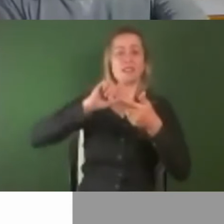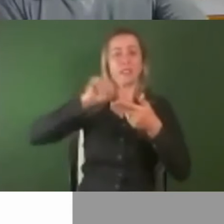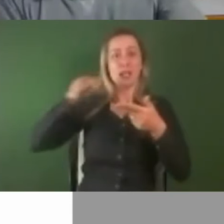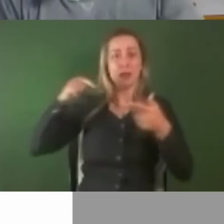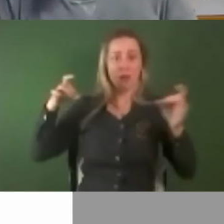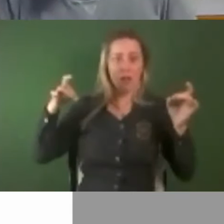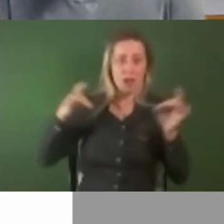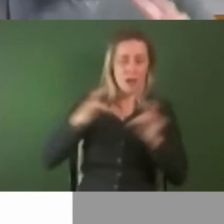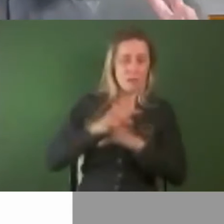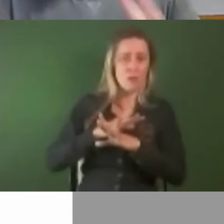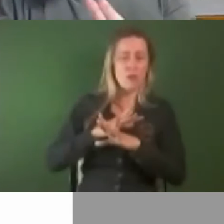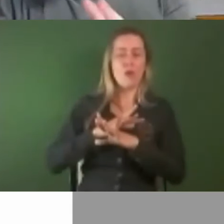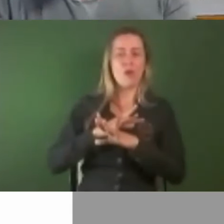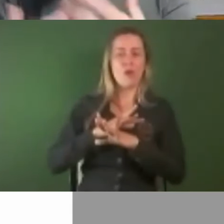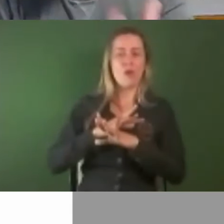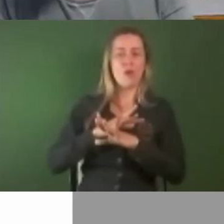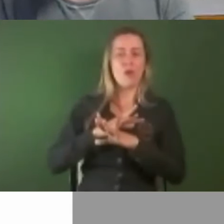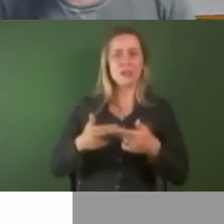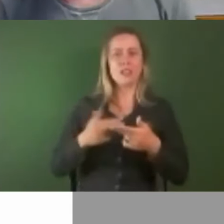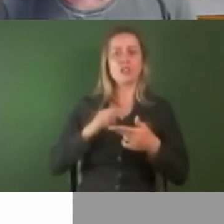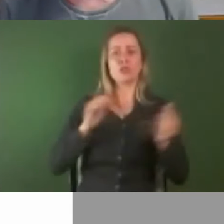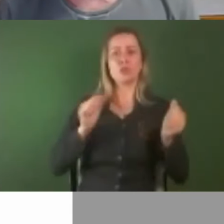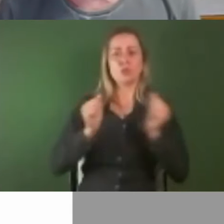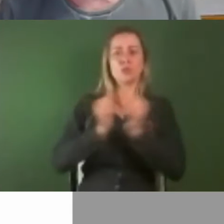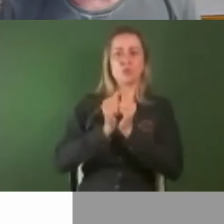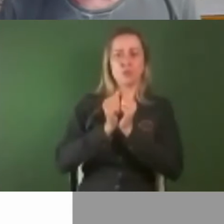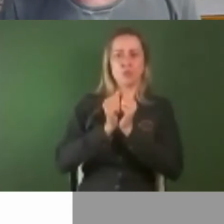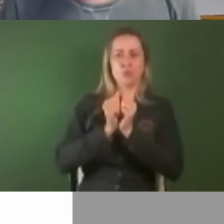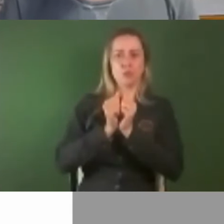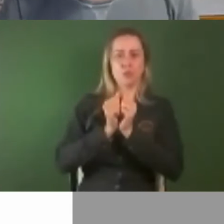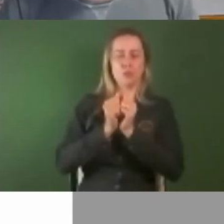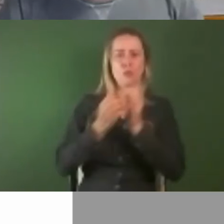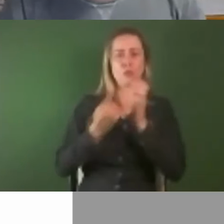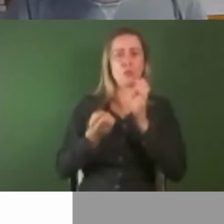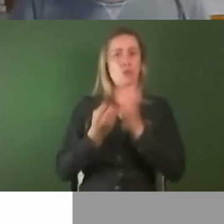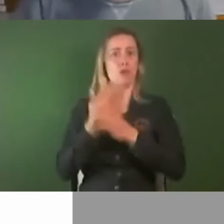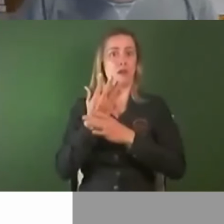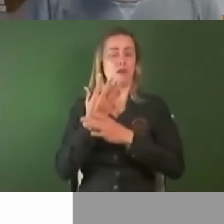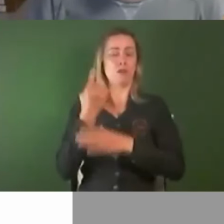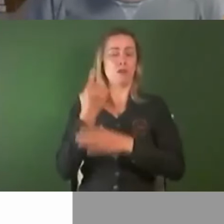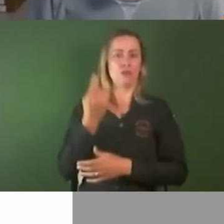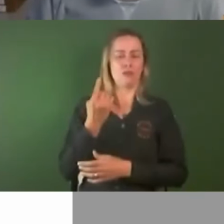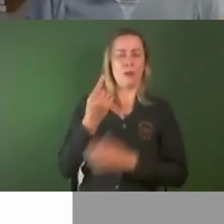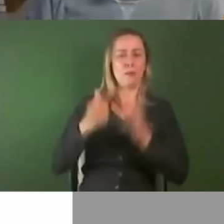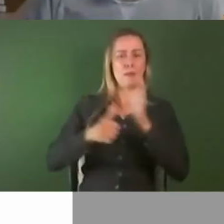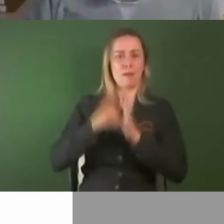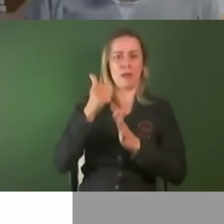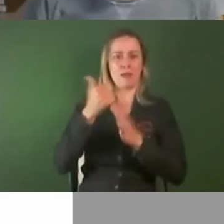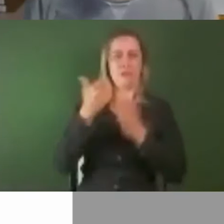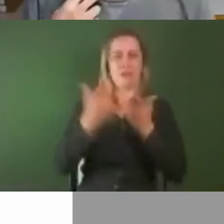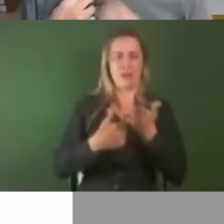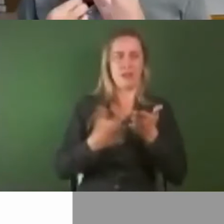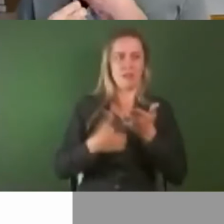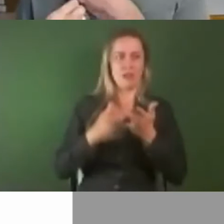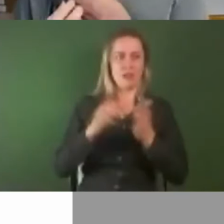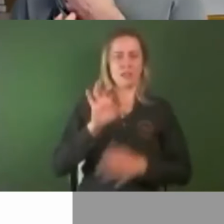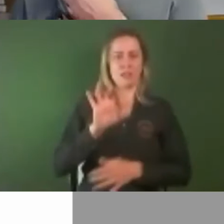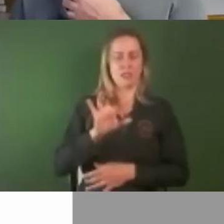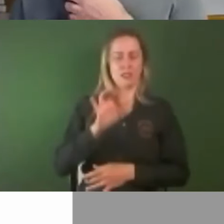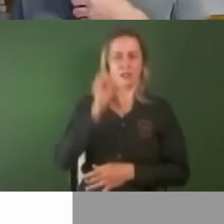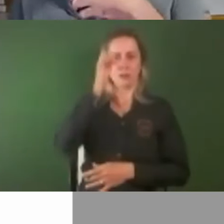esses vários ensaios, eles juntavam e construíam um livro. E foi assim com o primeiro livro do Daido, o Japan